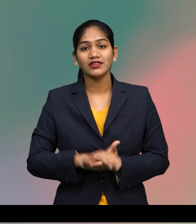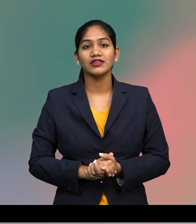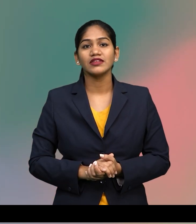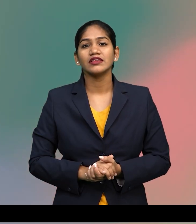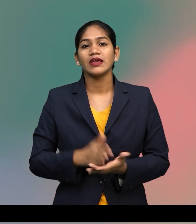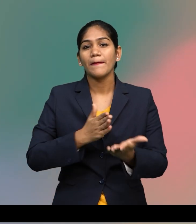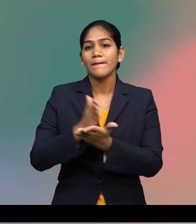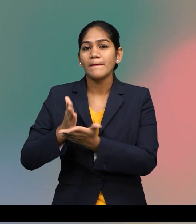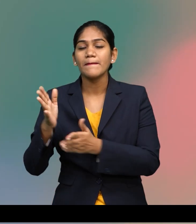సరళి